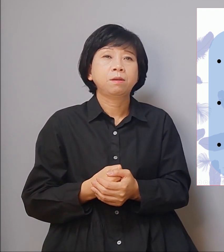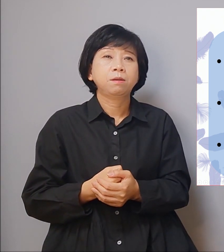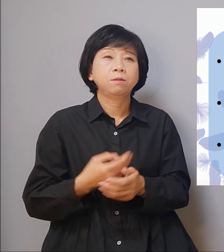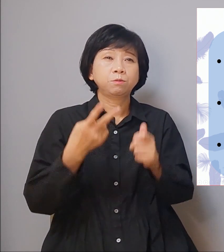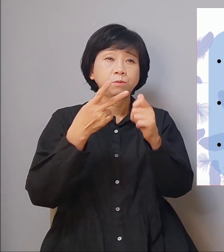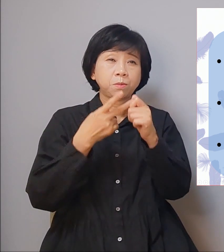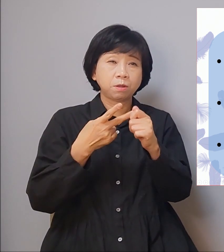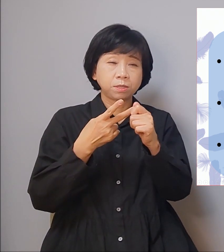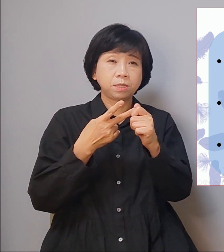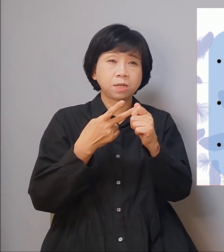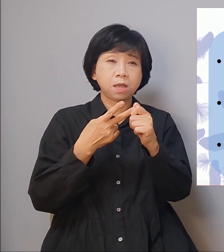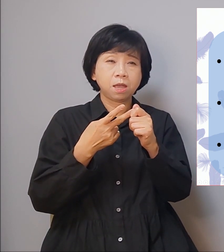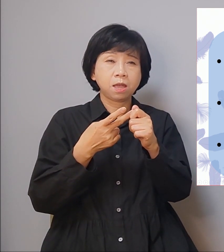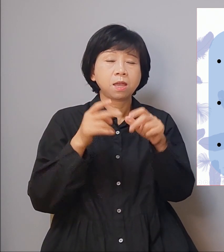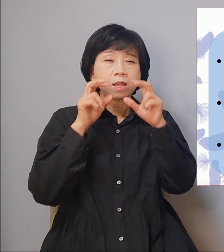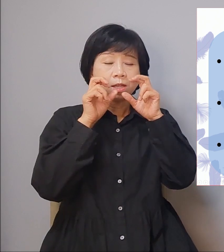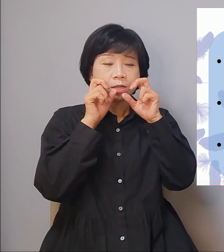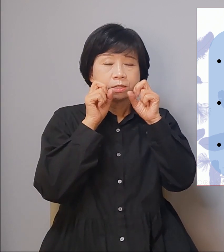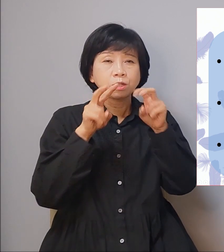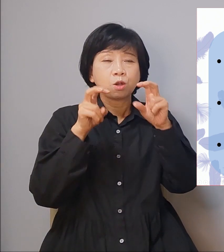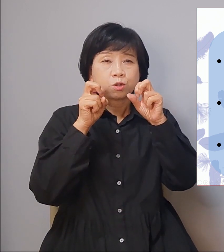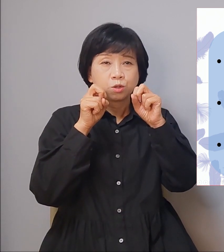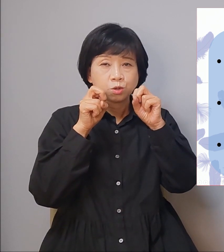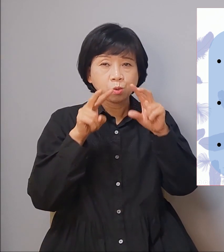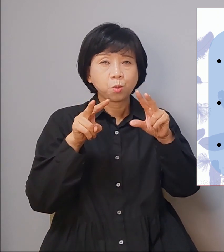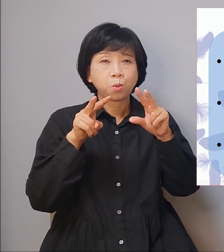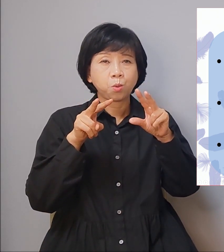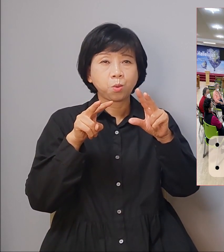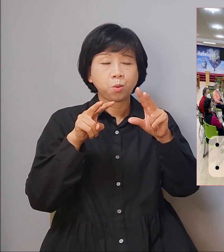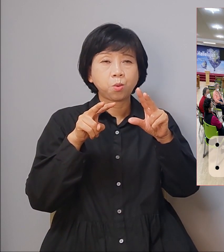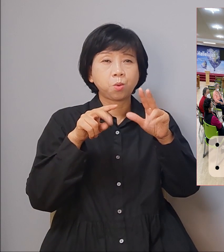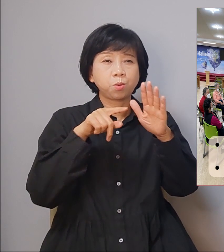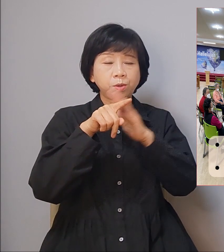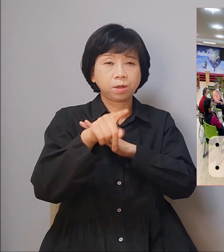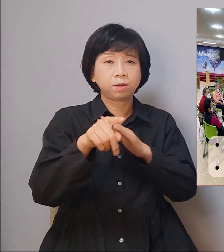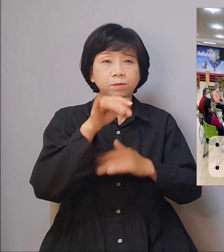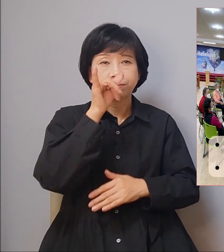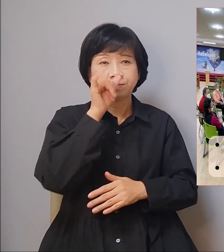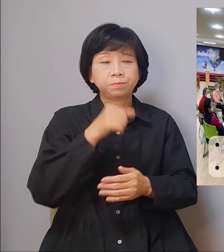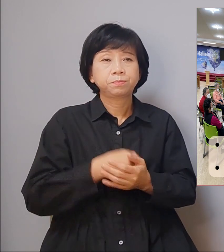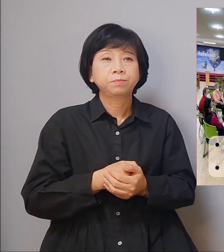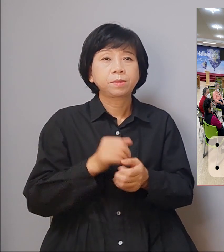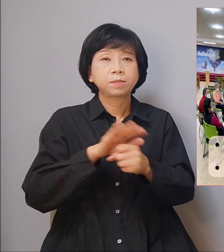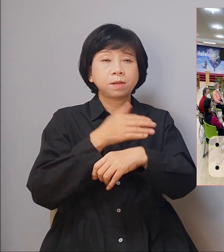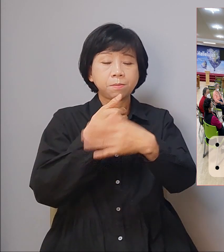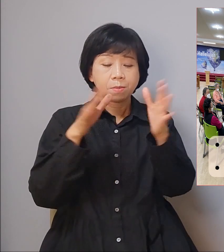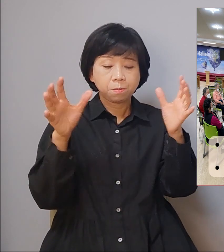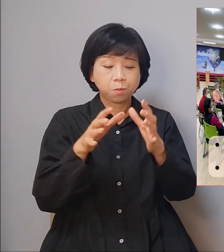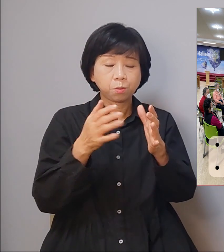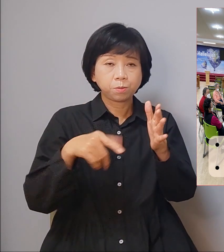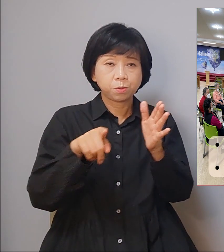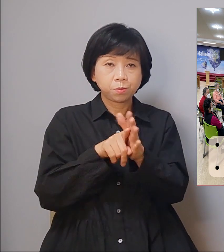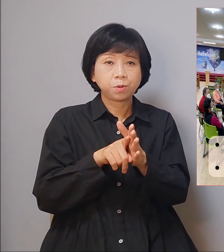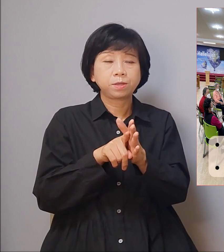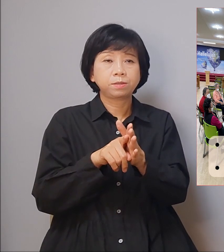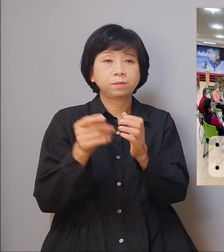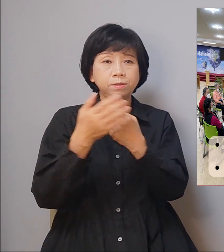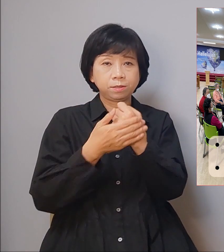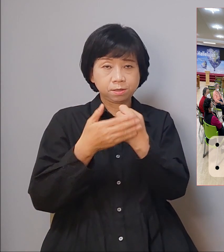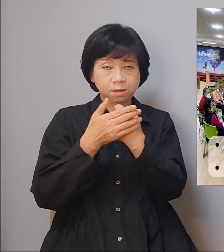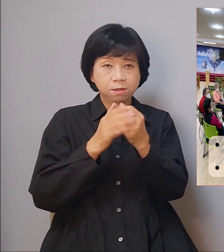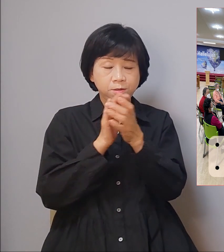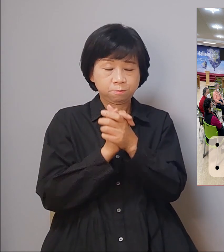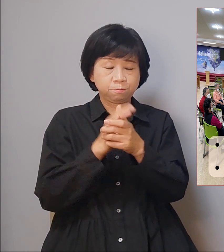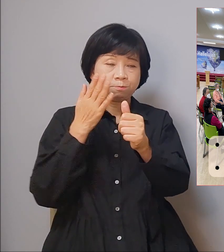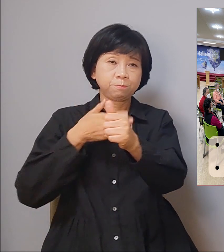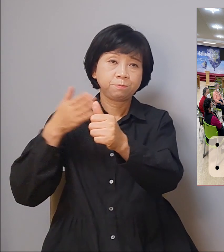2023년부터 선교 정책을 수정합니다. 주보 확인 바랍니다. 사랑방 모임을 통해 은혜 나누시기 바랍니다.